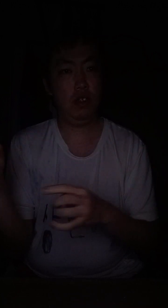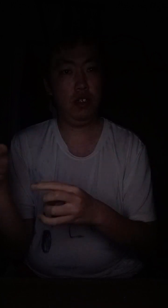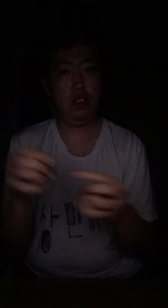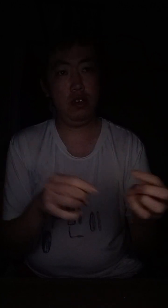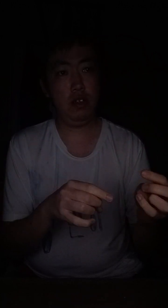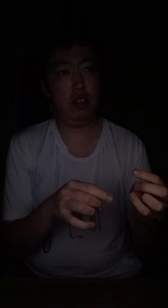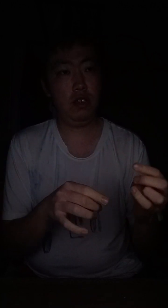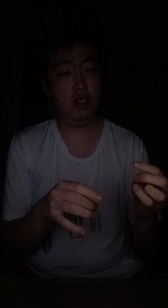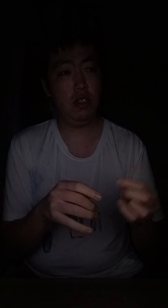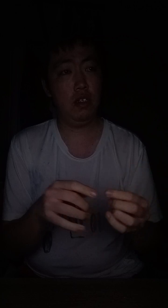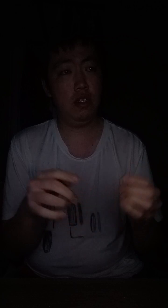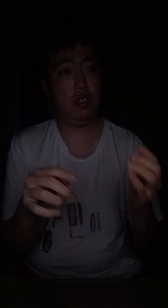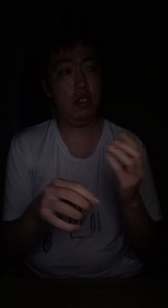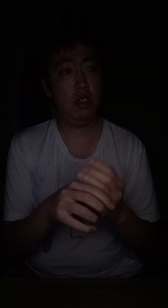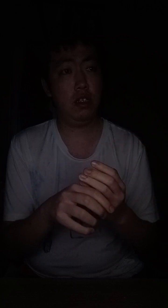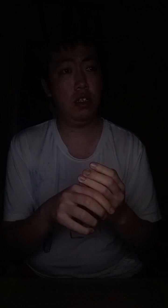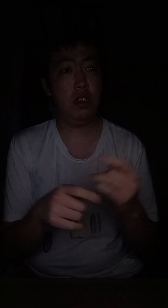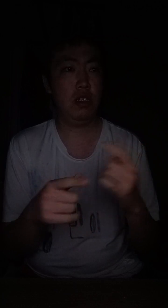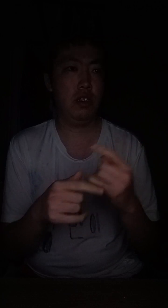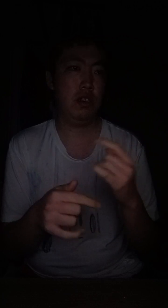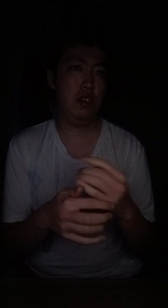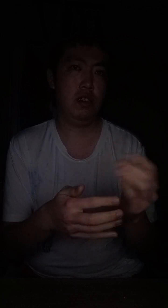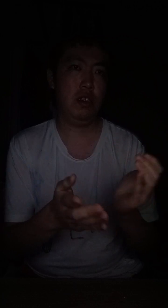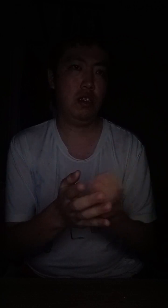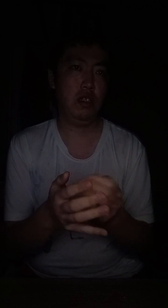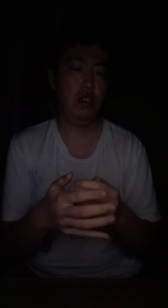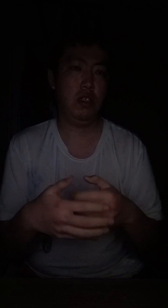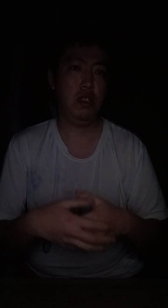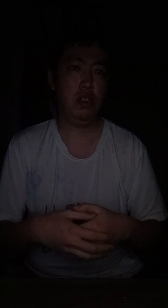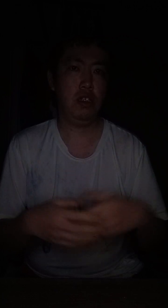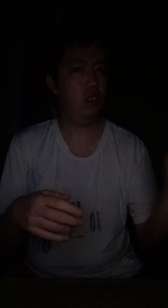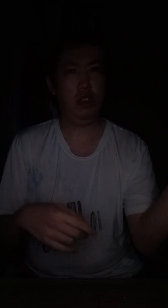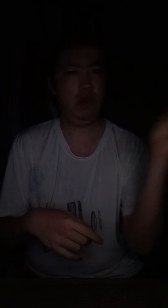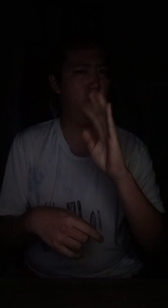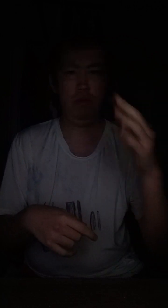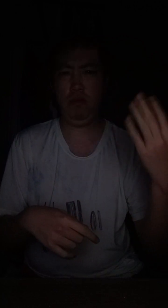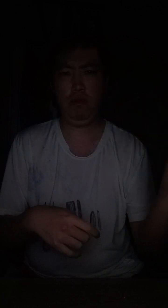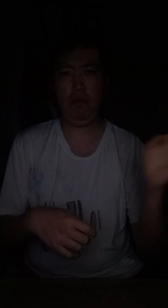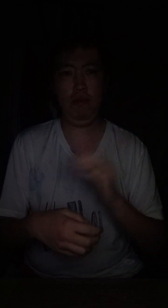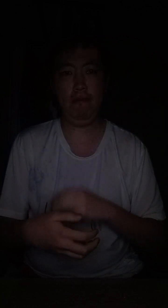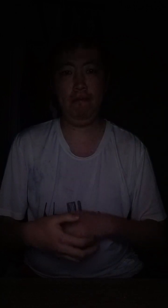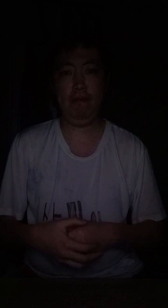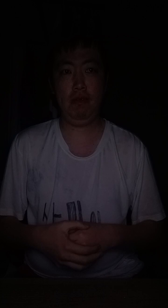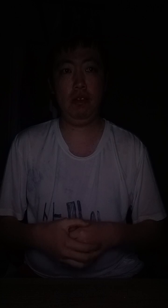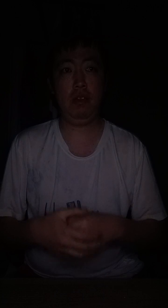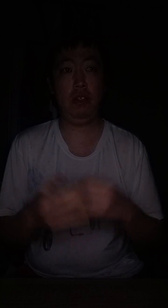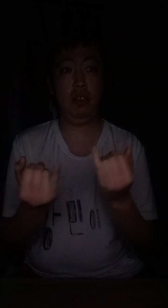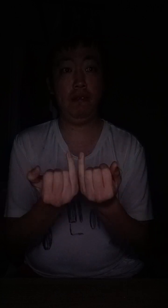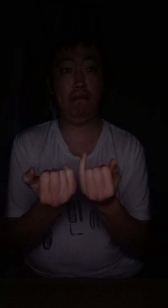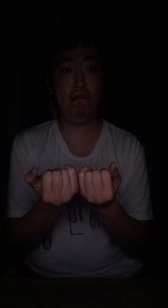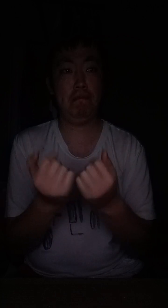했지만 여기에 참여한 민간 사업자는 한 곳도 없습니다. 예산이 뭐 1억 정도밖에 안